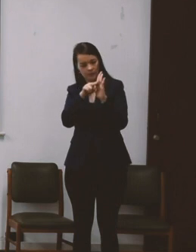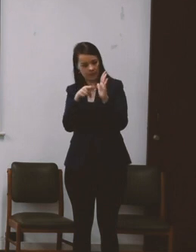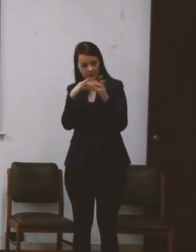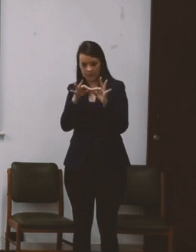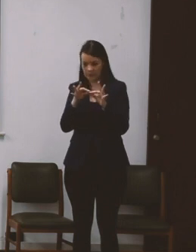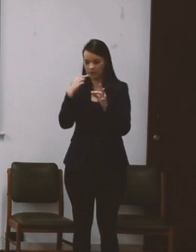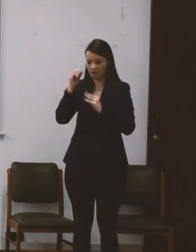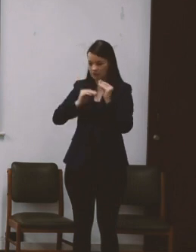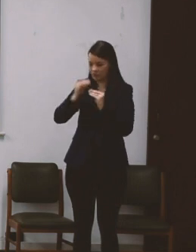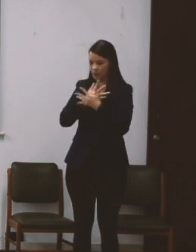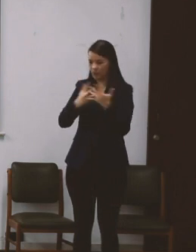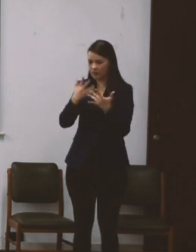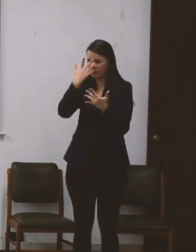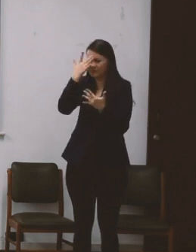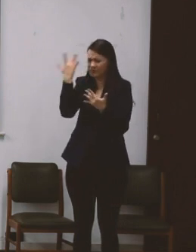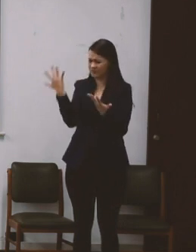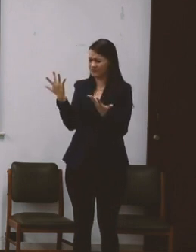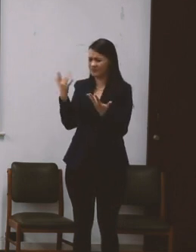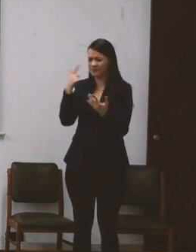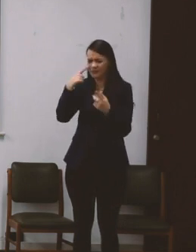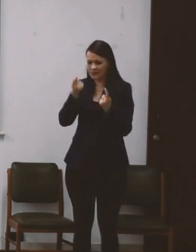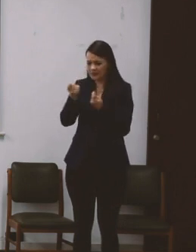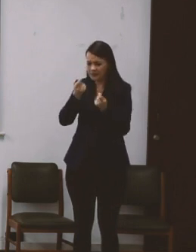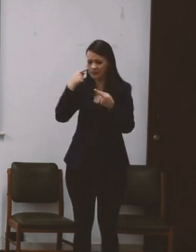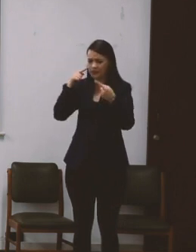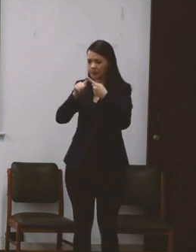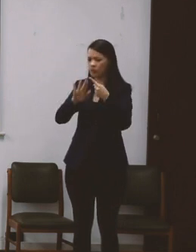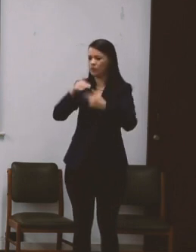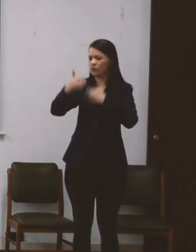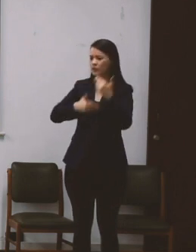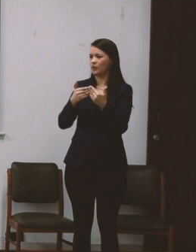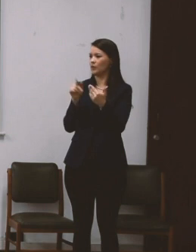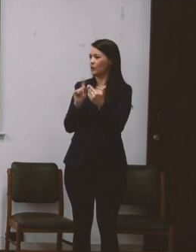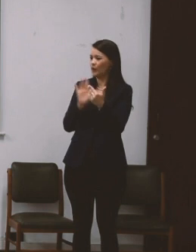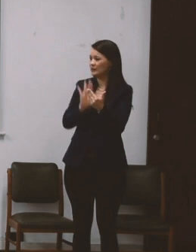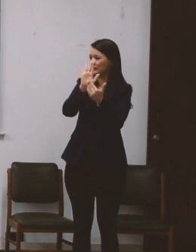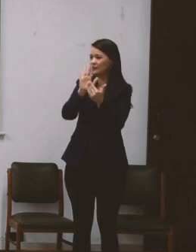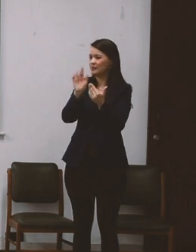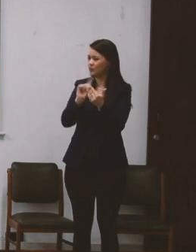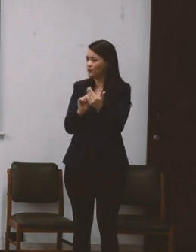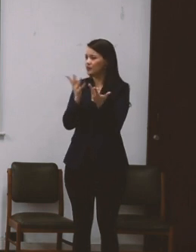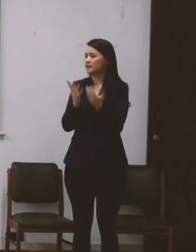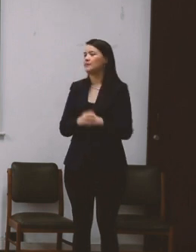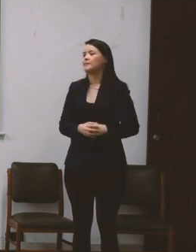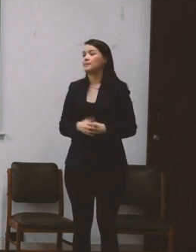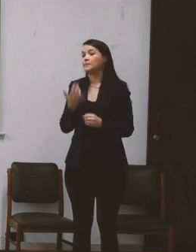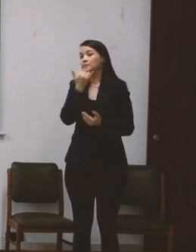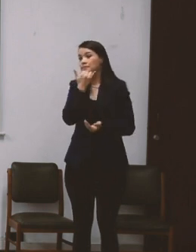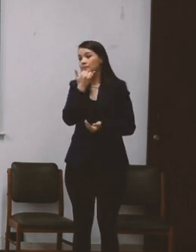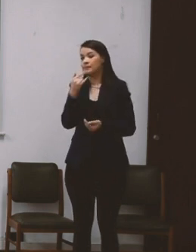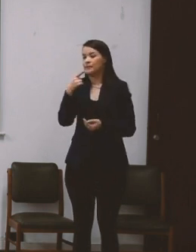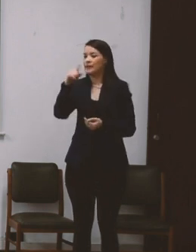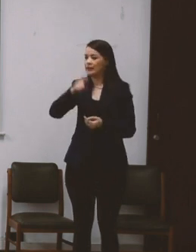de tales objetivos y por medio de tales procedimientos? No de esa forma y no para eso. Resulta